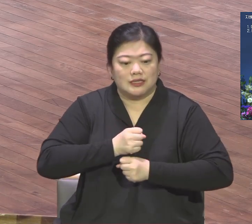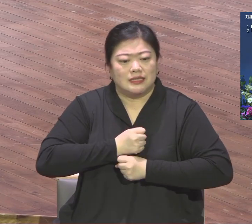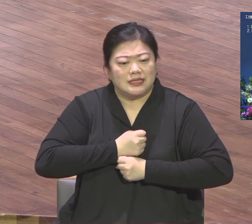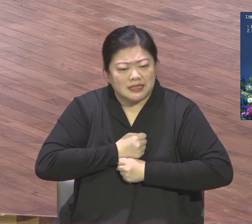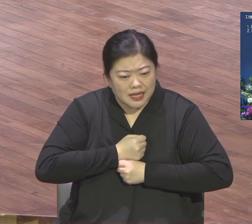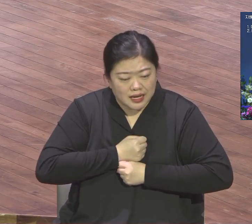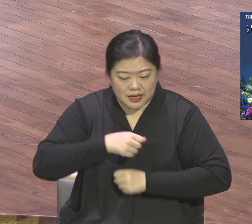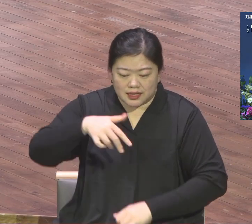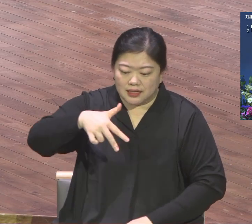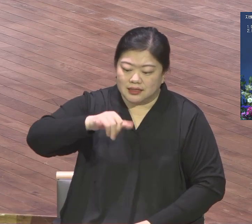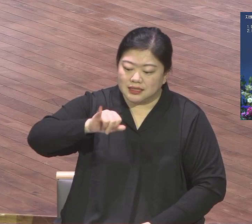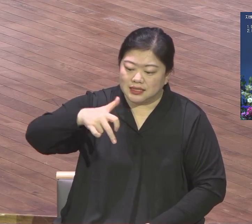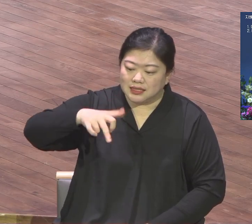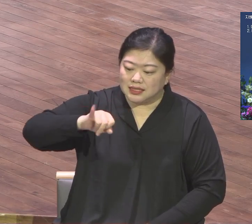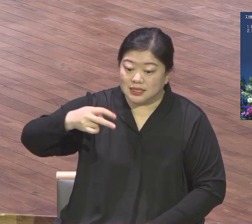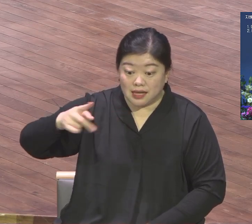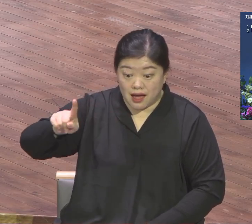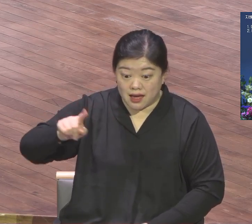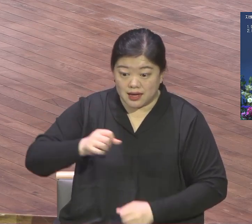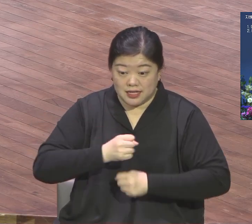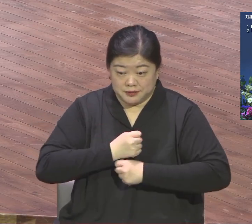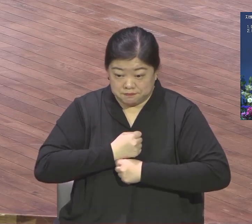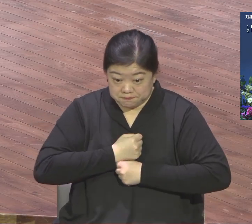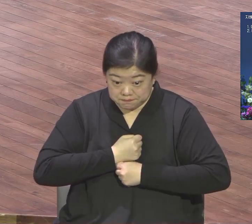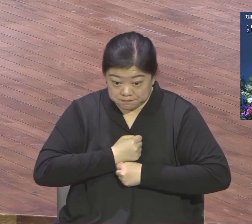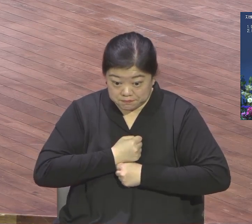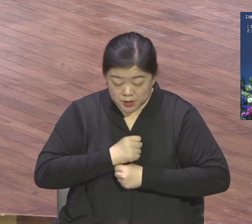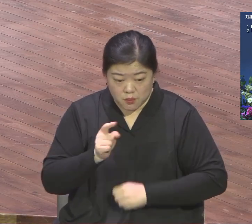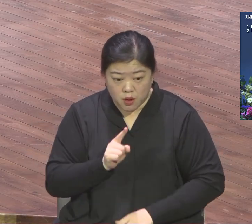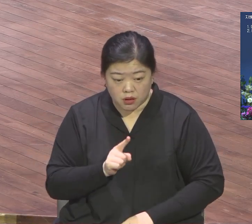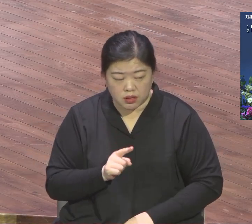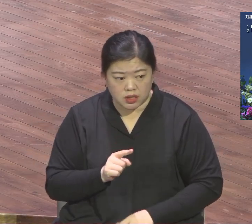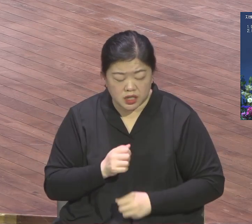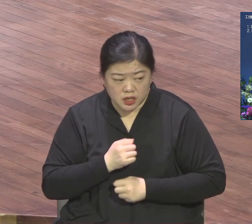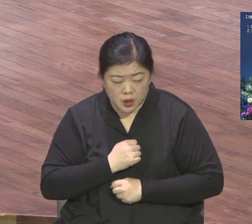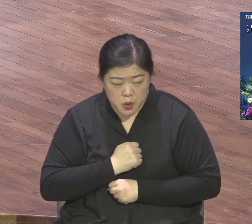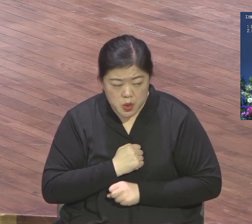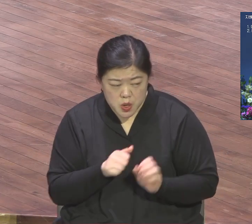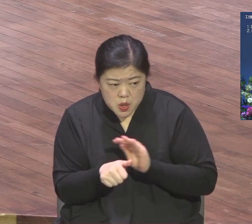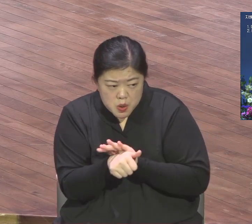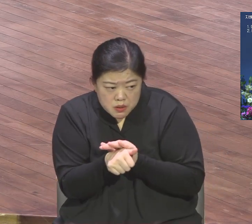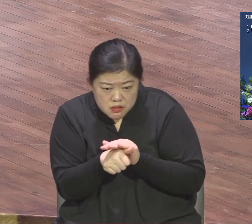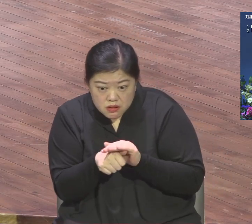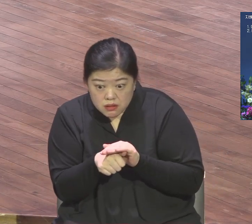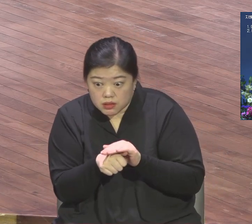이 표현은 어떤 것을 피하는 소극적 개념이 아니고